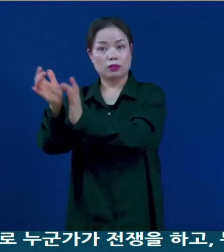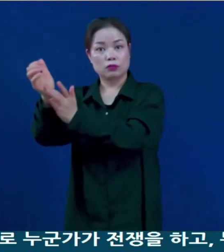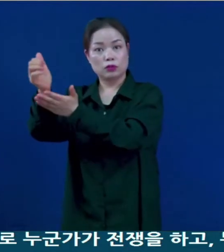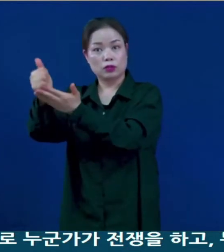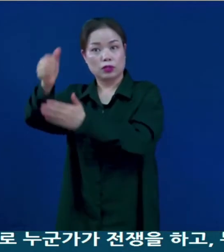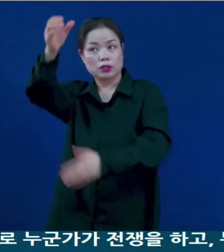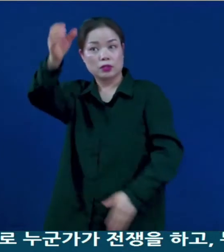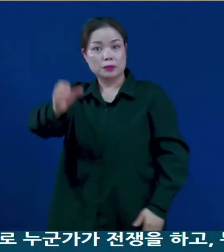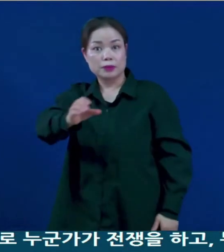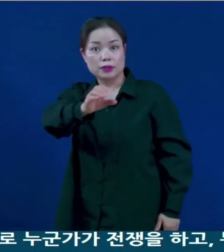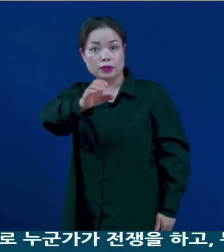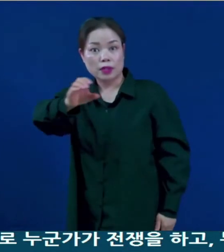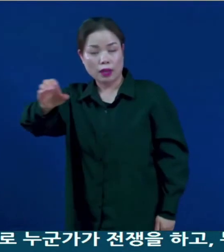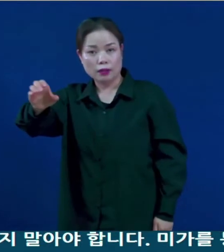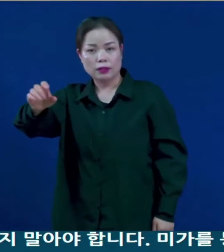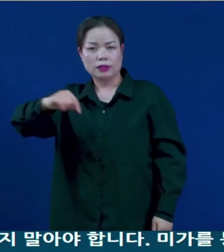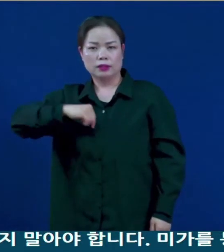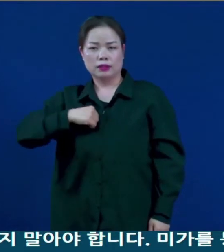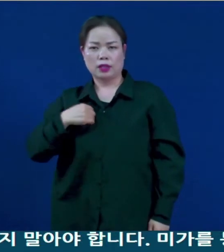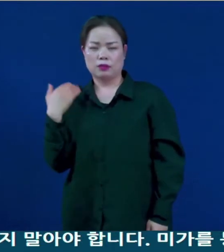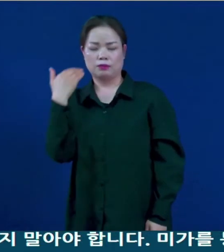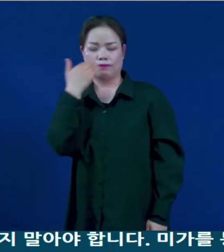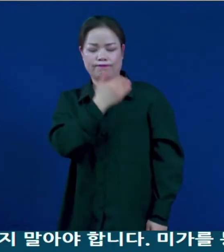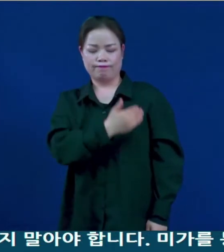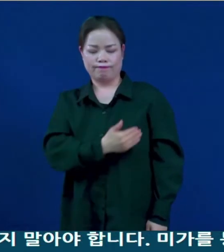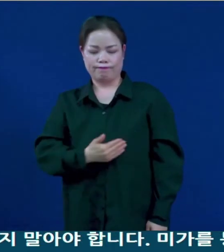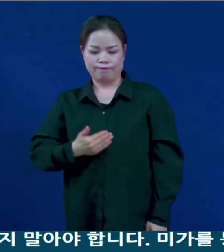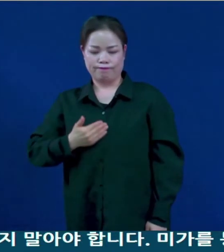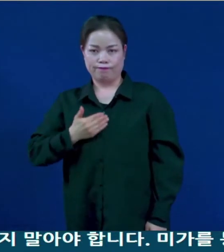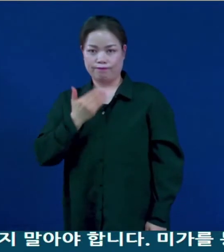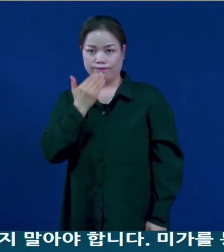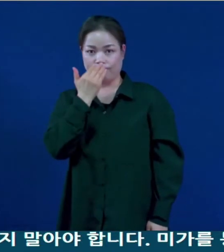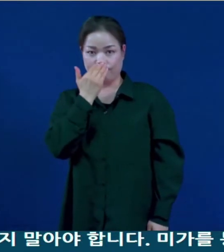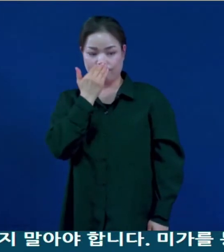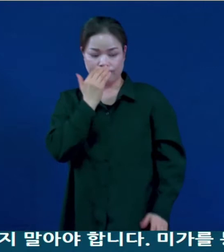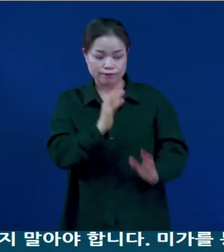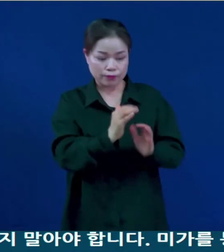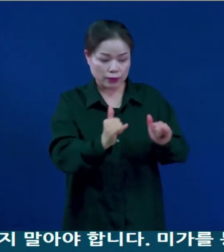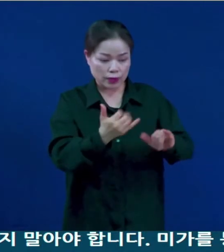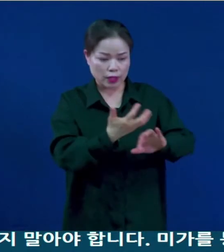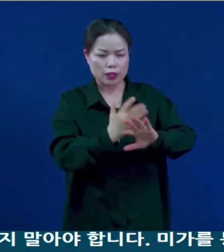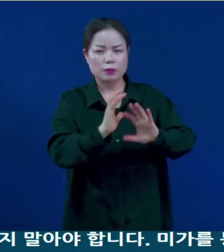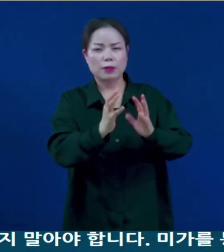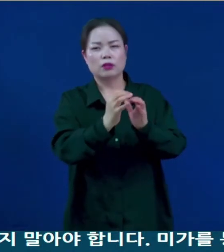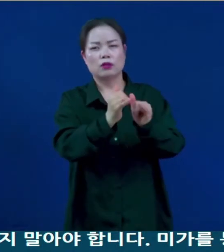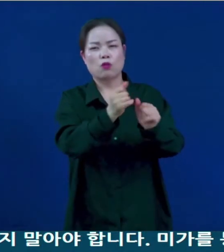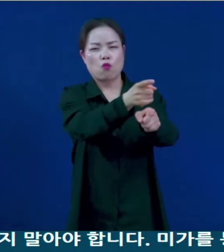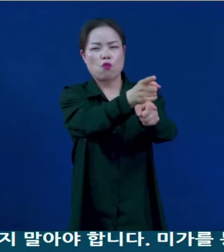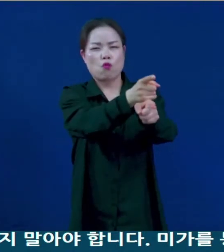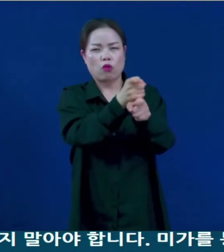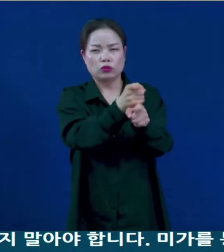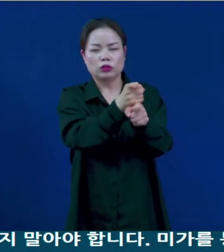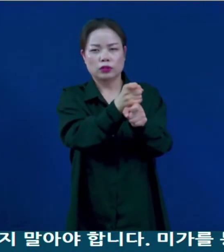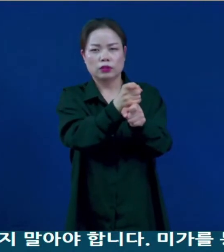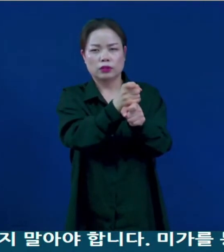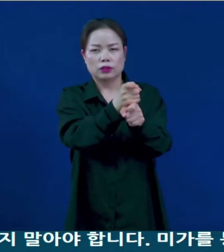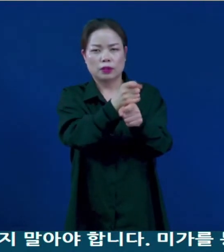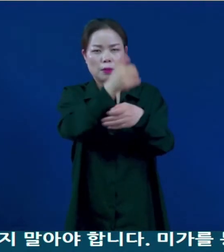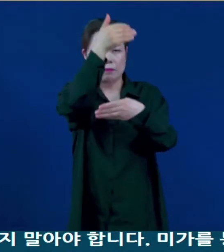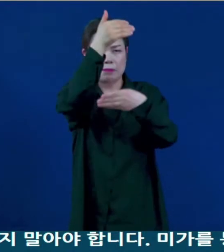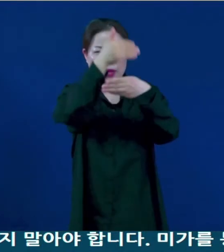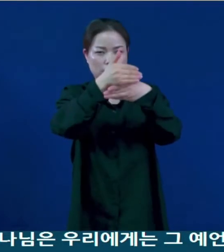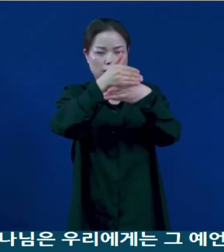예수님께서 십자가에서 자기 몸으로 유대인과 이방인 사이에 원수된 관계라는 막힌